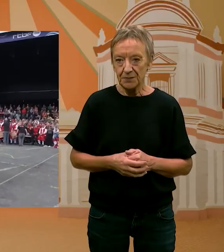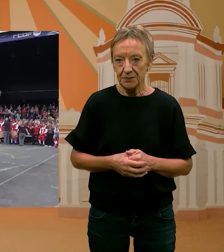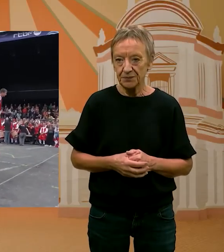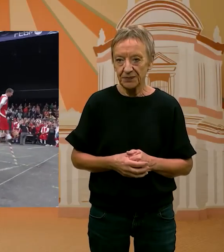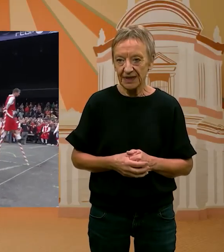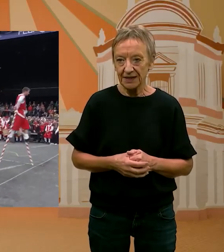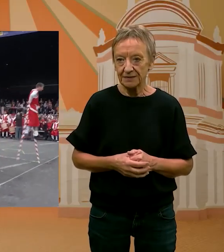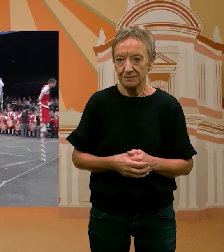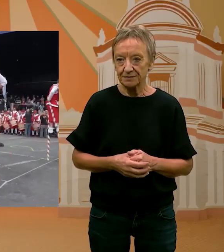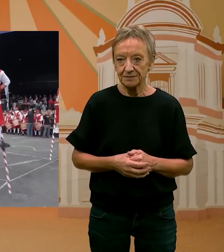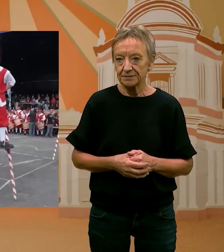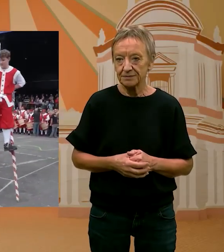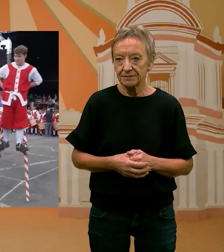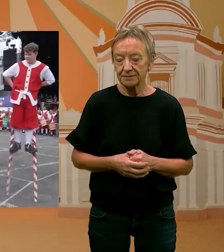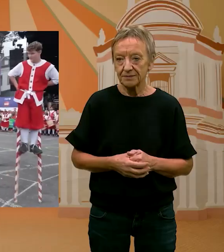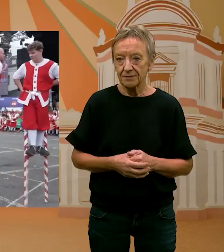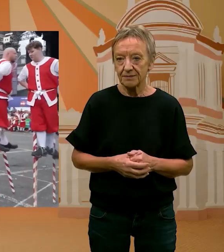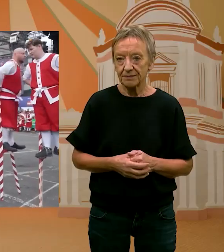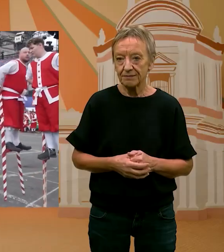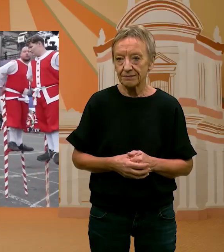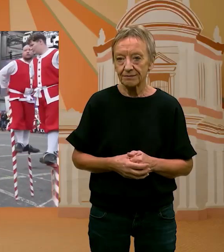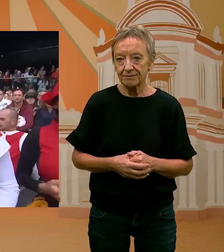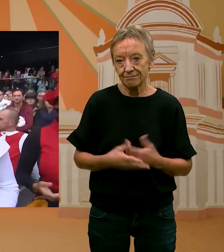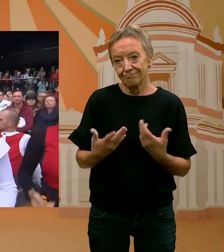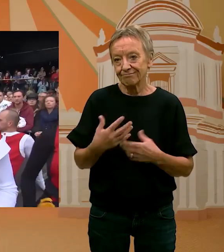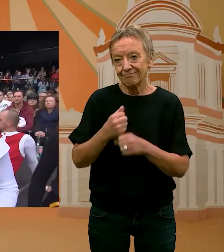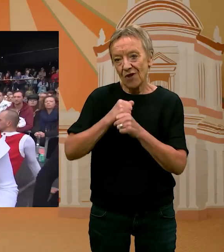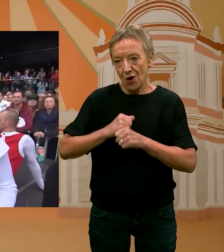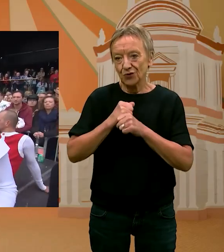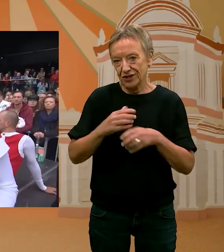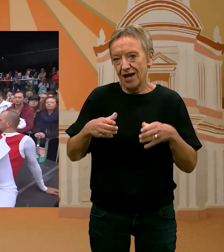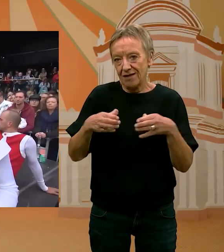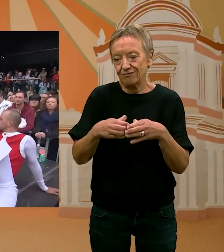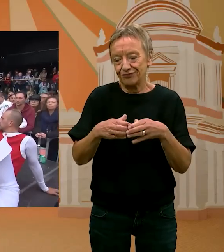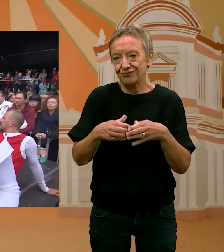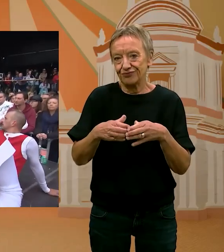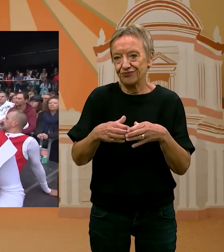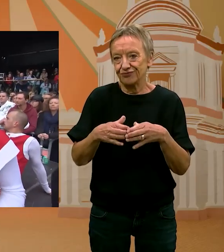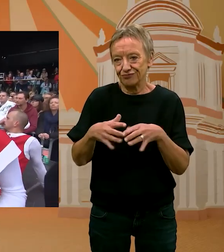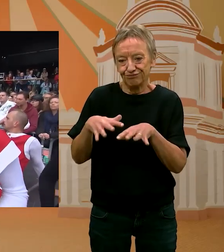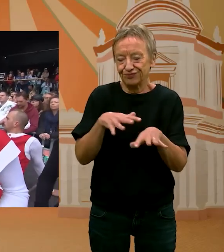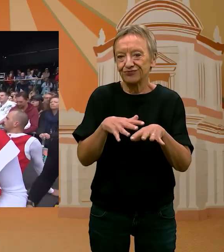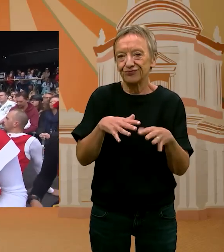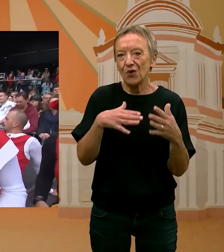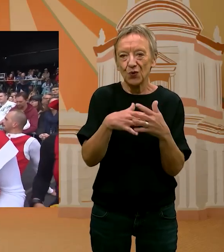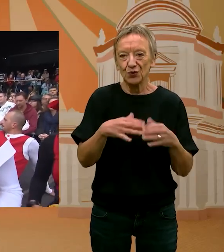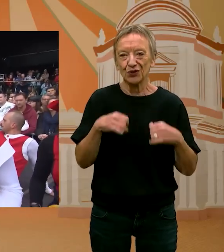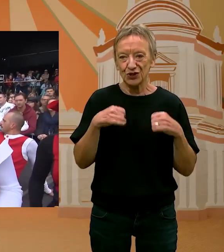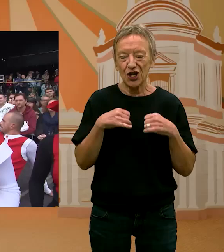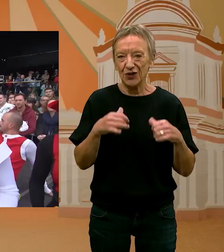guillemets. Évidemment, les cadors restent entre eux. Et alors, ce qui est intéressant, c'est que si jamais Simon tombe, comment, au niveau des cadors, ça va